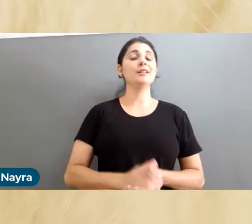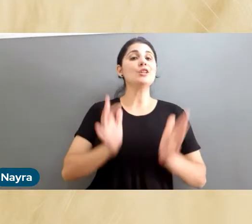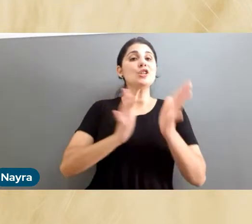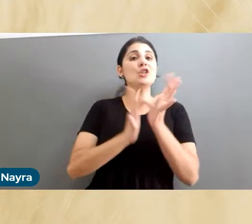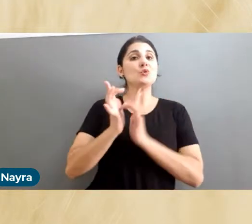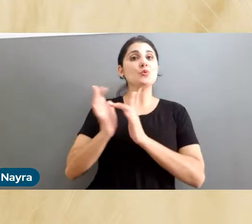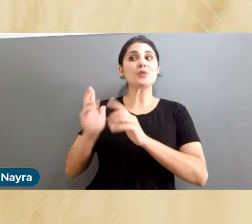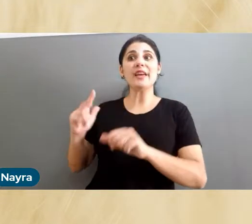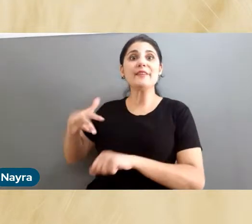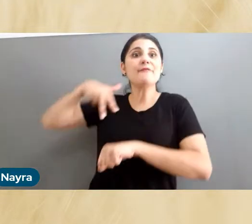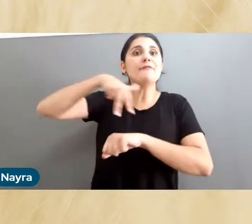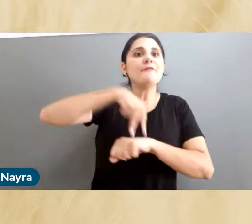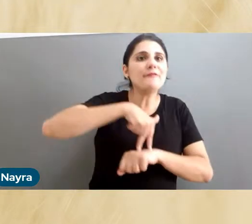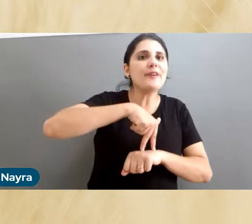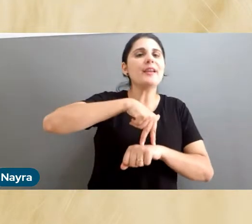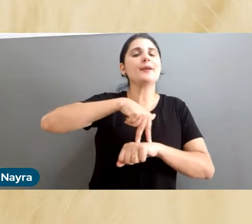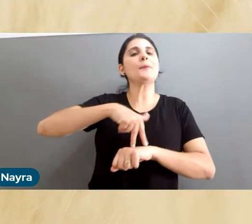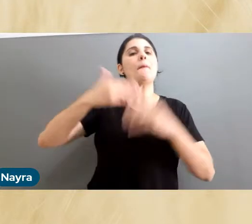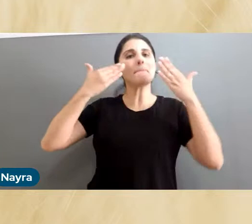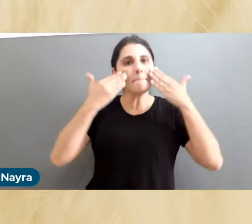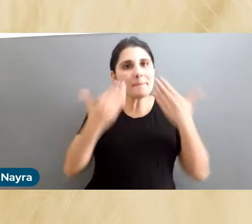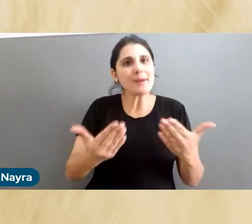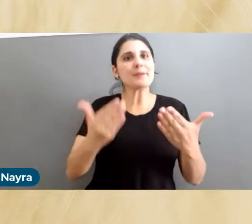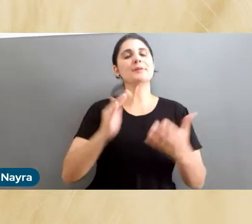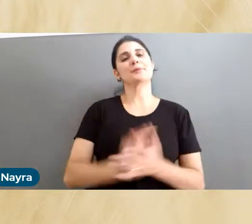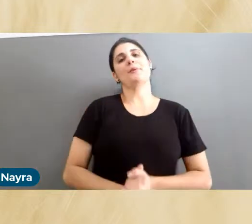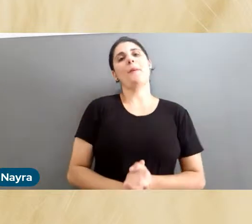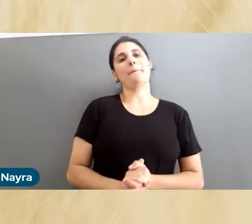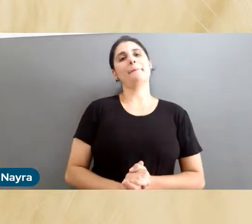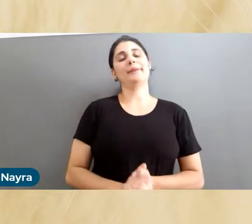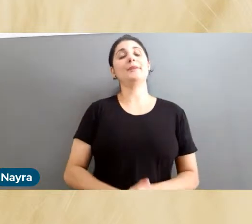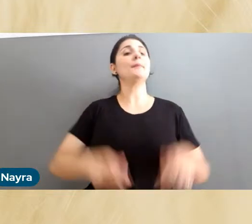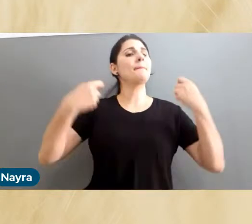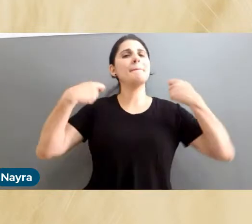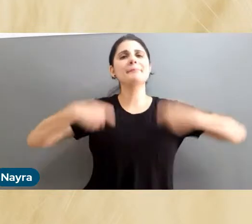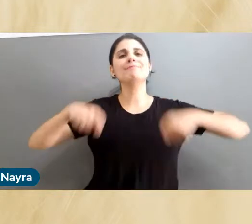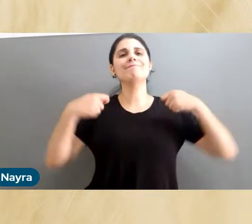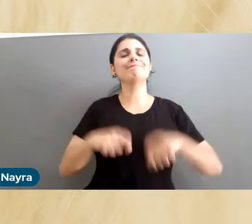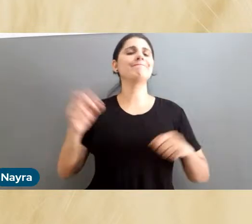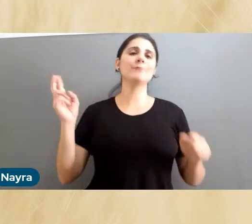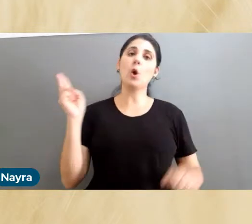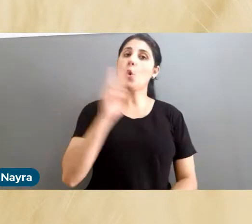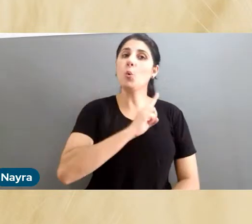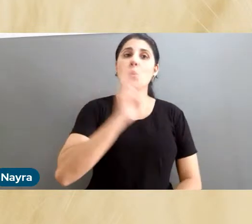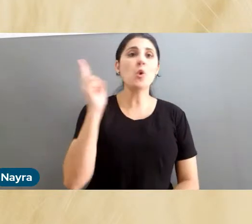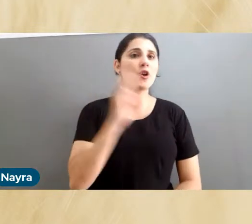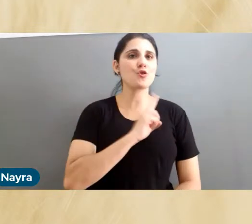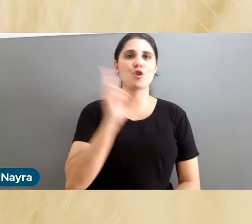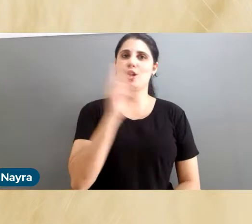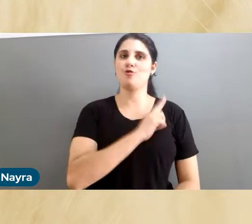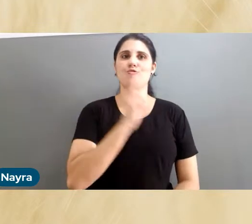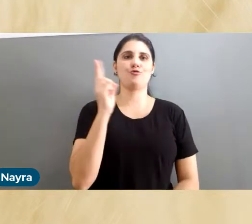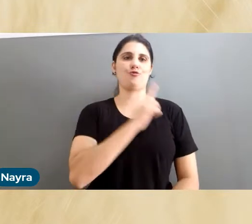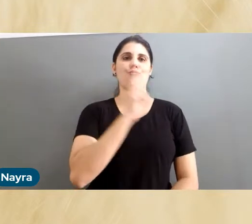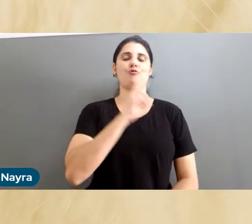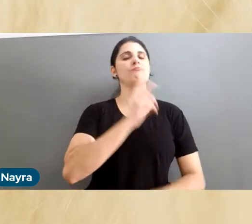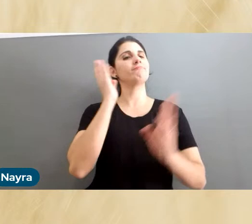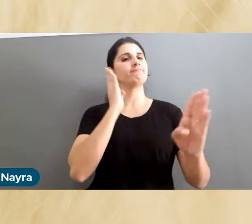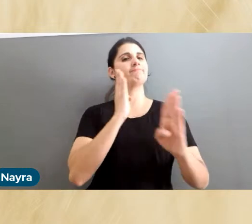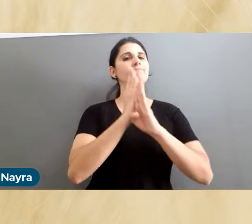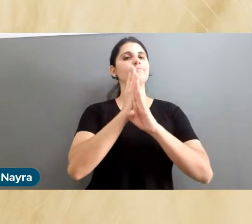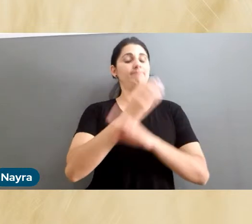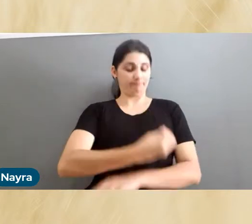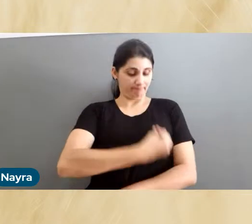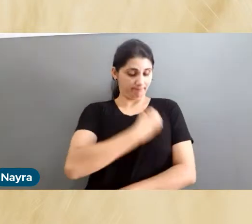nosso plano pessoalmente, nós precisamos urgentemente identificar na nossa